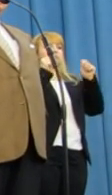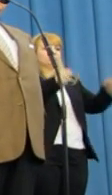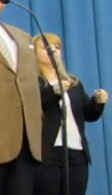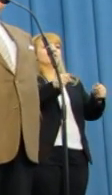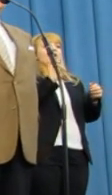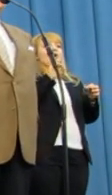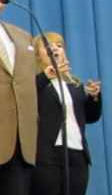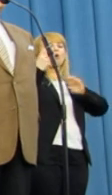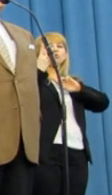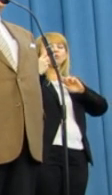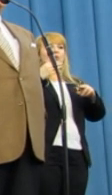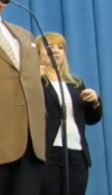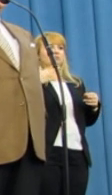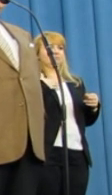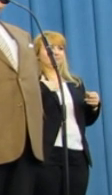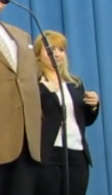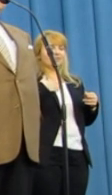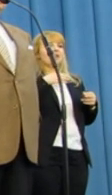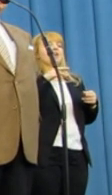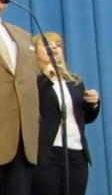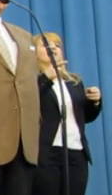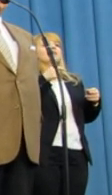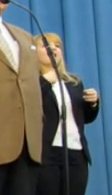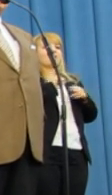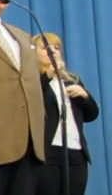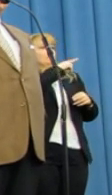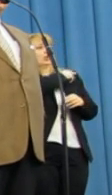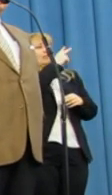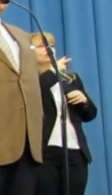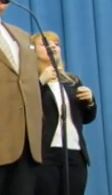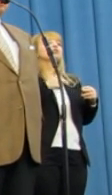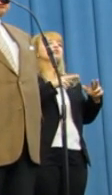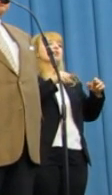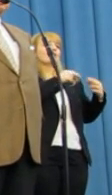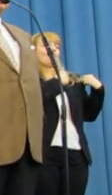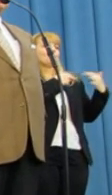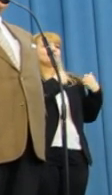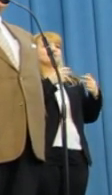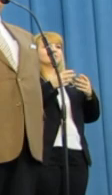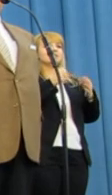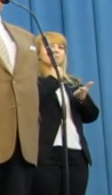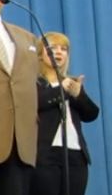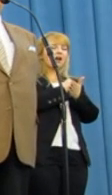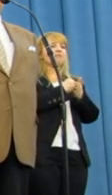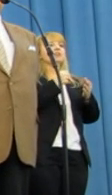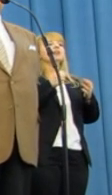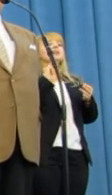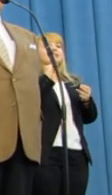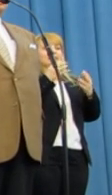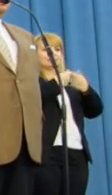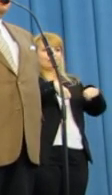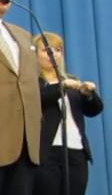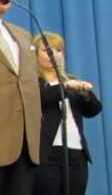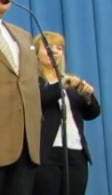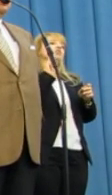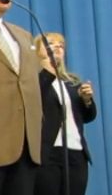funkcji przewodniczącego Komisji Sprawiedliwości i Praw Człowieka Sejmu i złożył również kolejny wniosek o powołanie pani Stanisławy